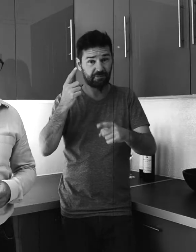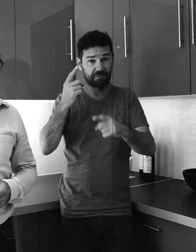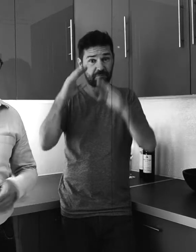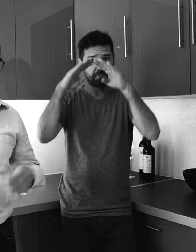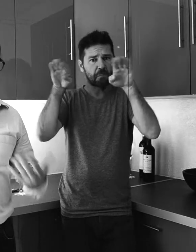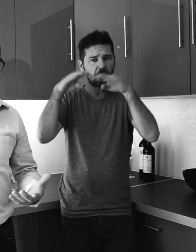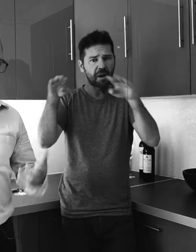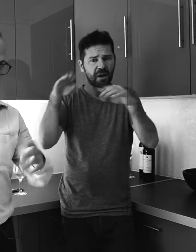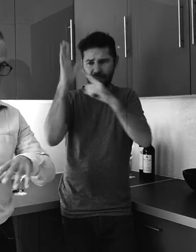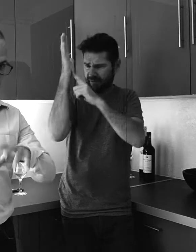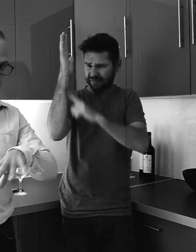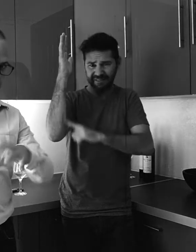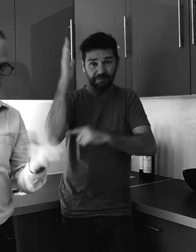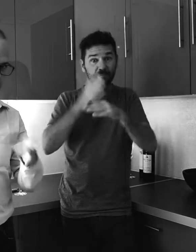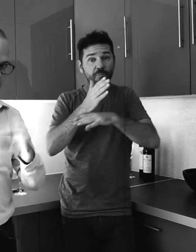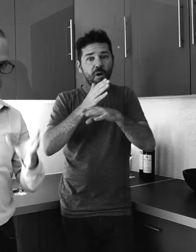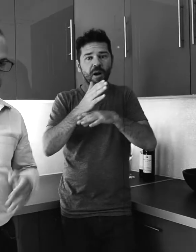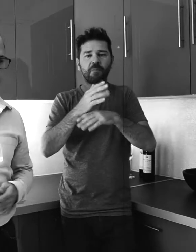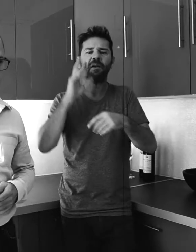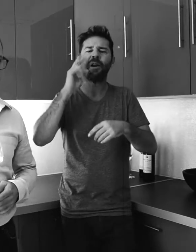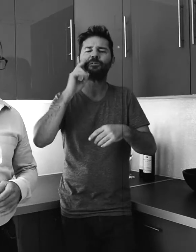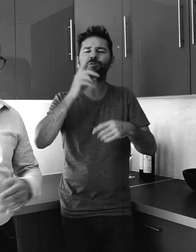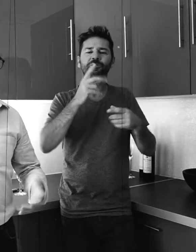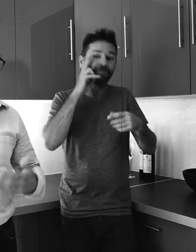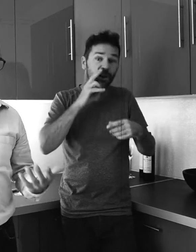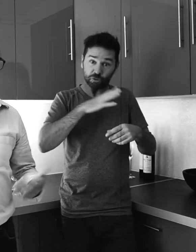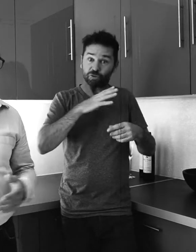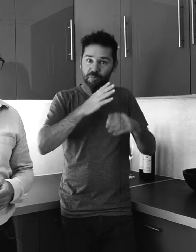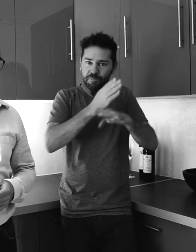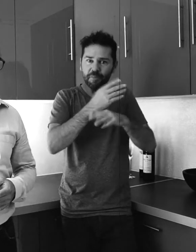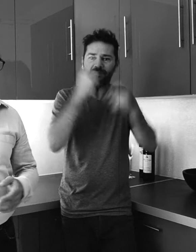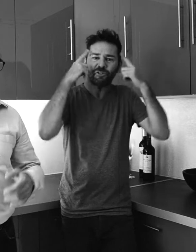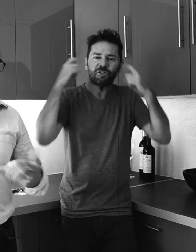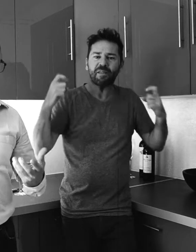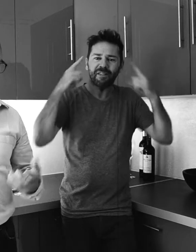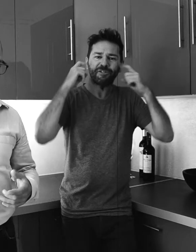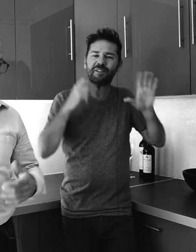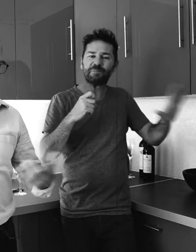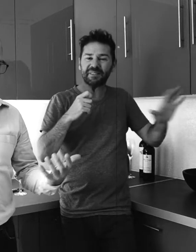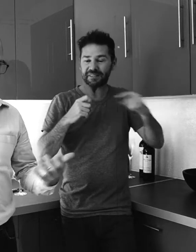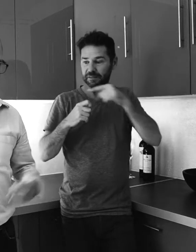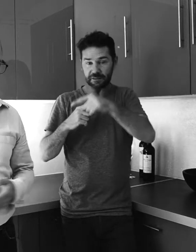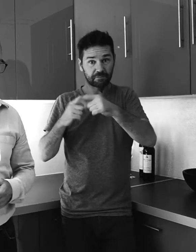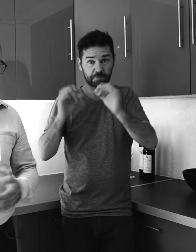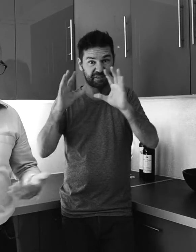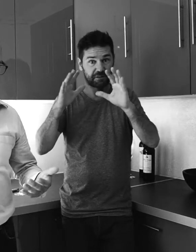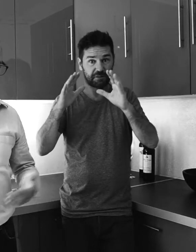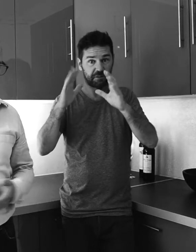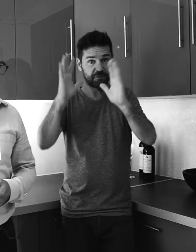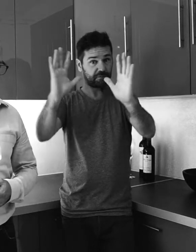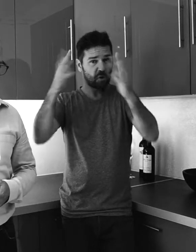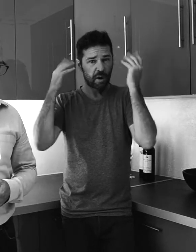pin, de bois, mais pas le bois de chêne qu'on connaît d'autres vins, mais vraiment ce bois le forêt de pin, la